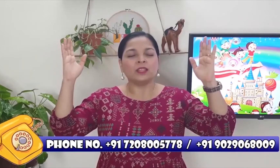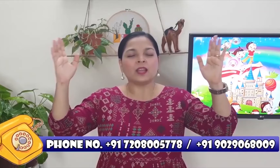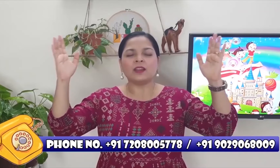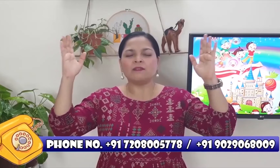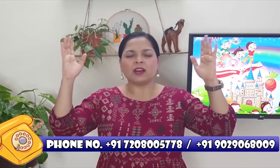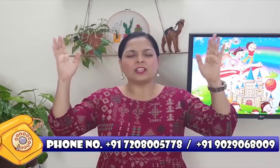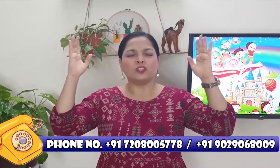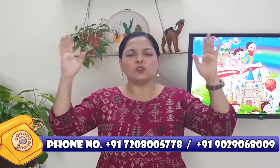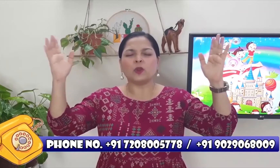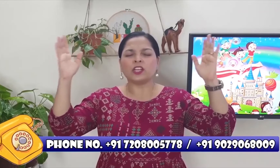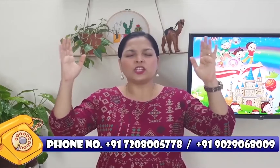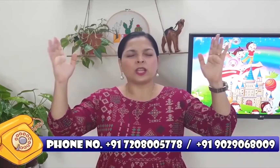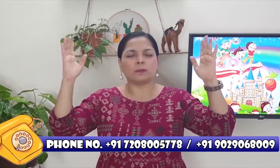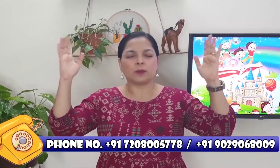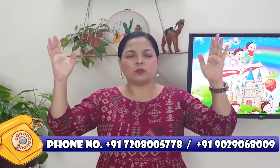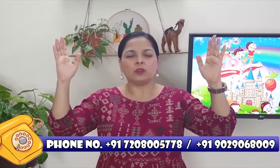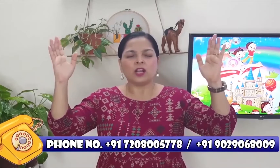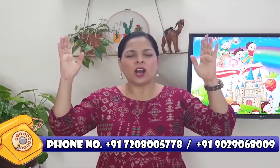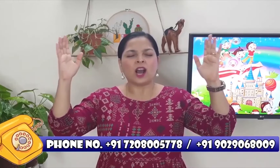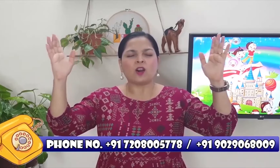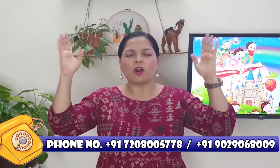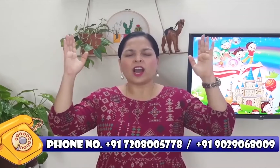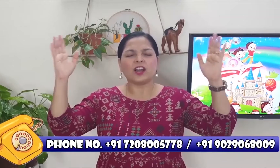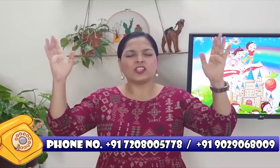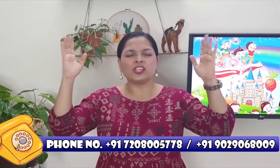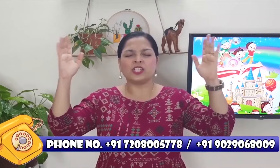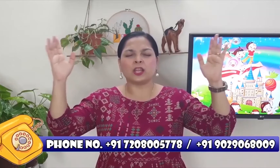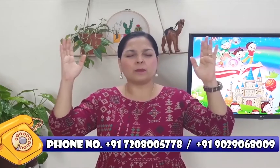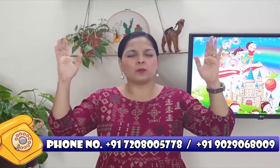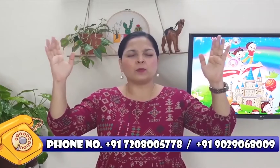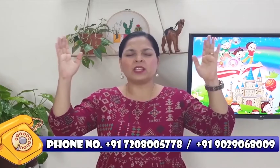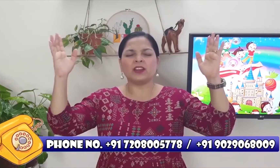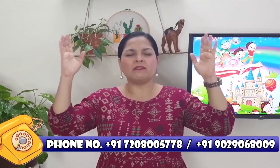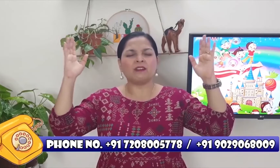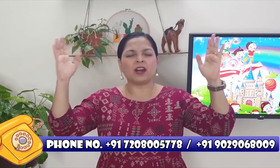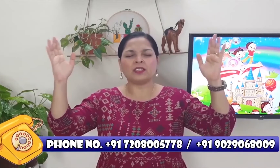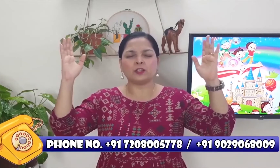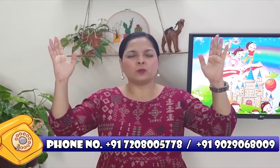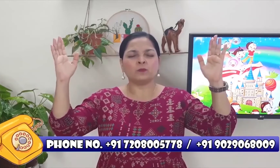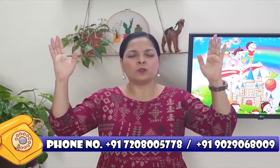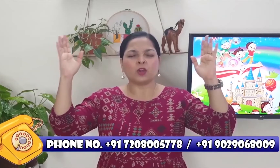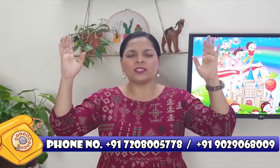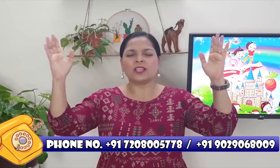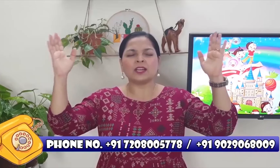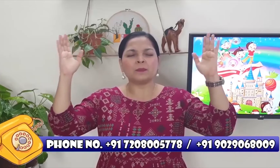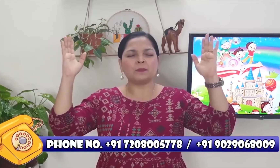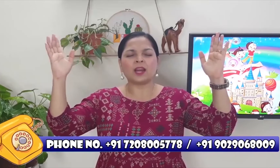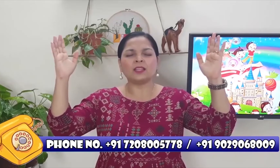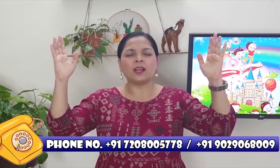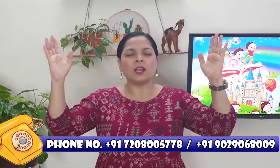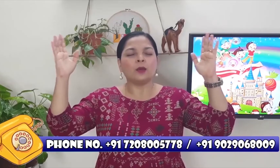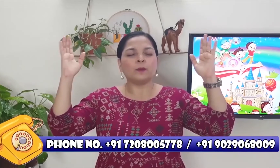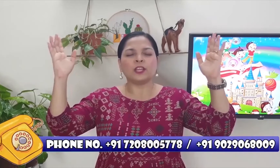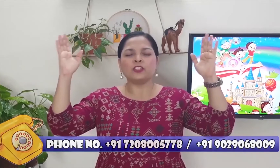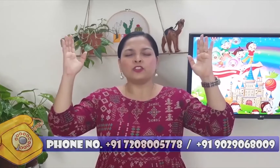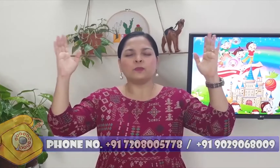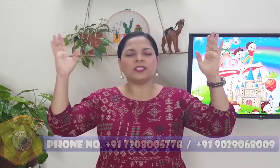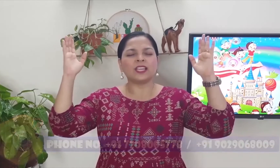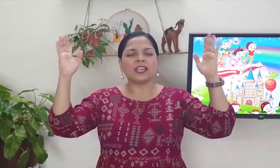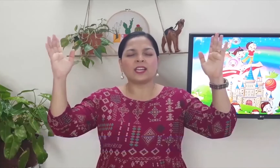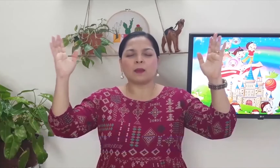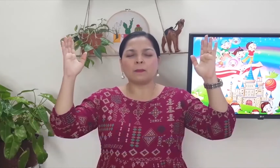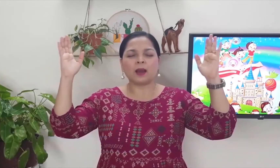प्रभु, म यस कुराको लागि तपाईँलाई धन्यवाद दिँदछु प्रभु अनि म प्रार्थना सबै बिन्ती चढाउँदै आशिष चाहन्छु येशु प्रभुको